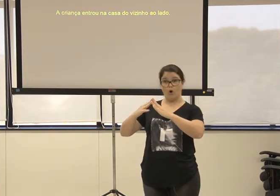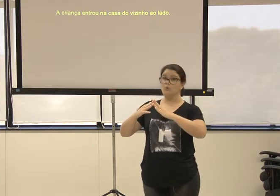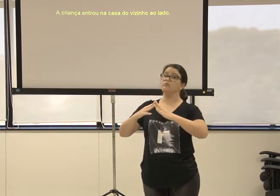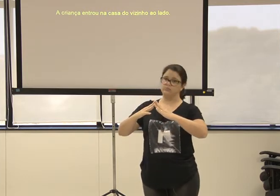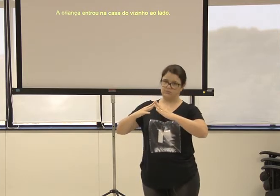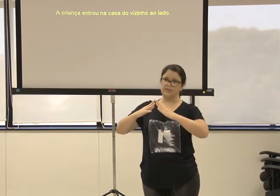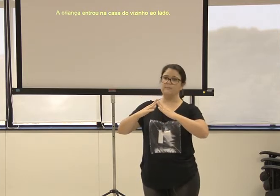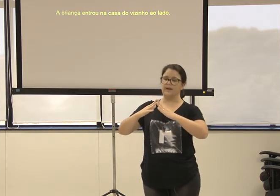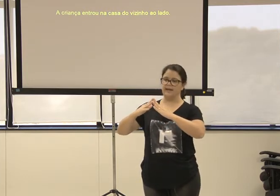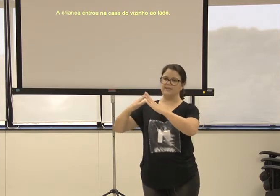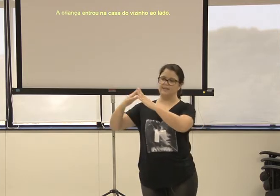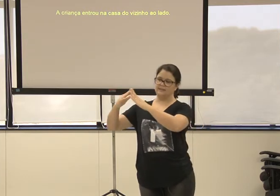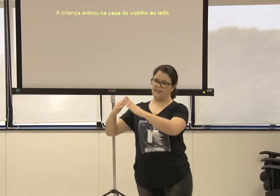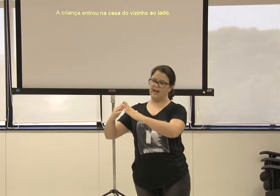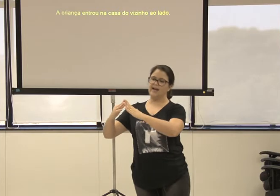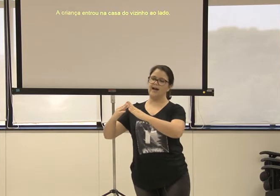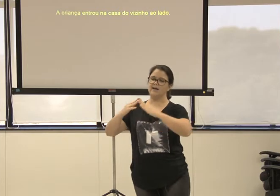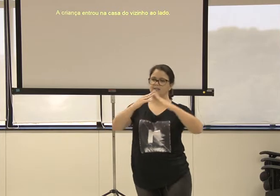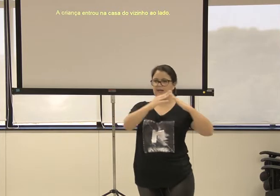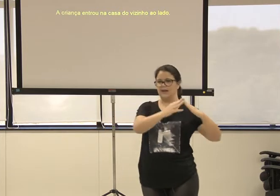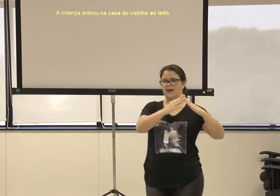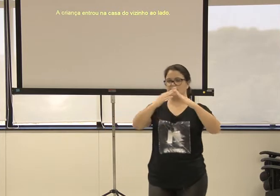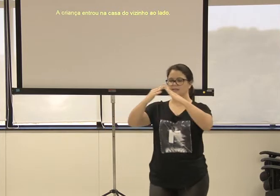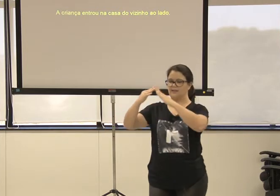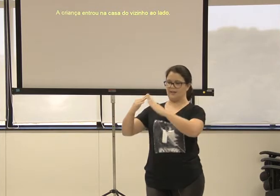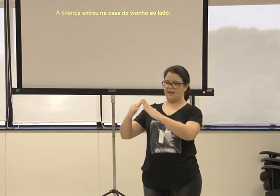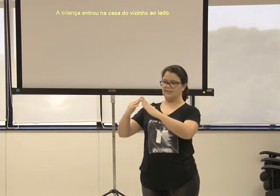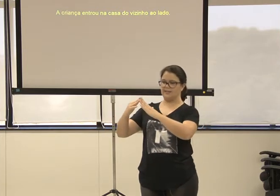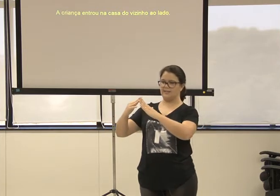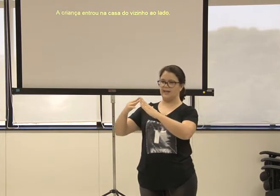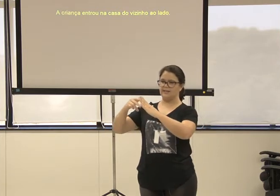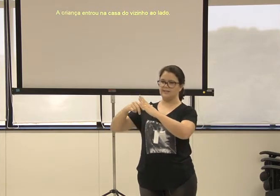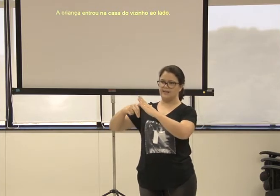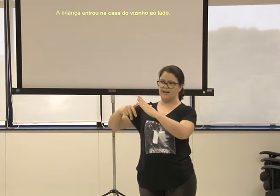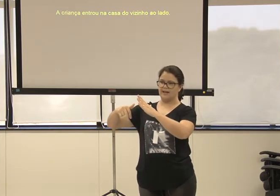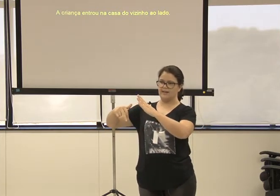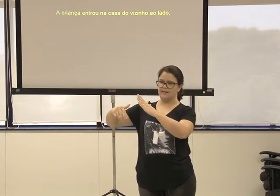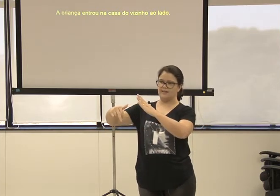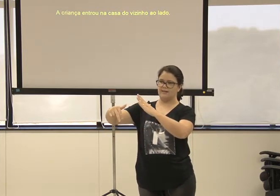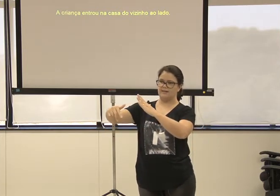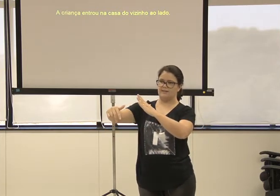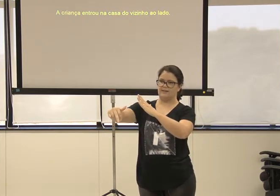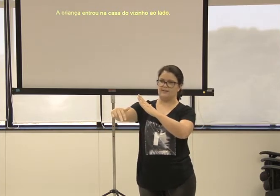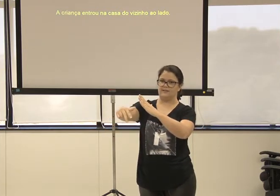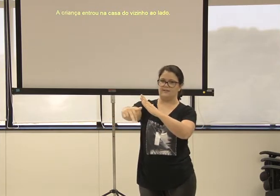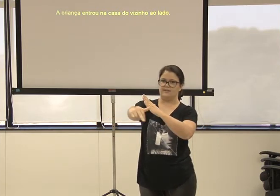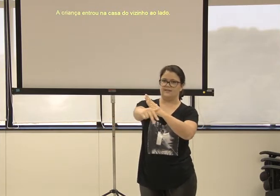Ou também, tem a casa, tá a casa aqui, ela sai.